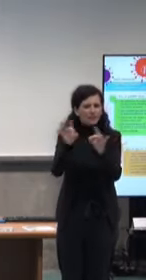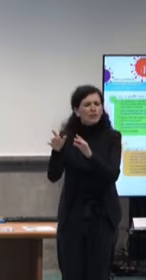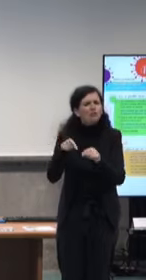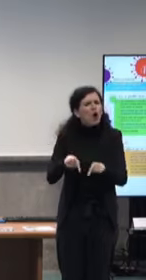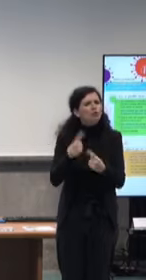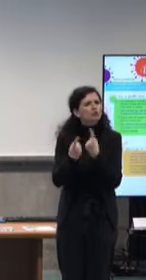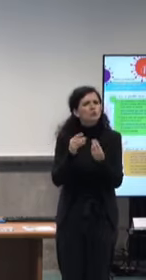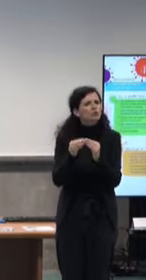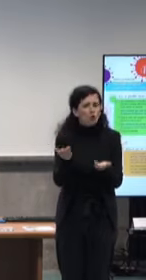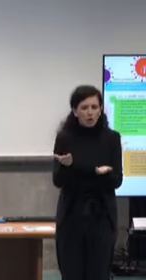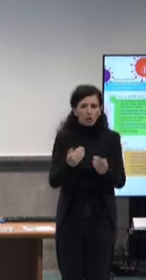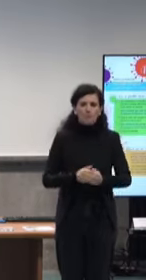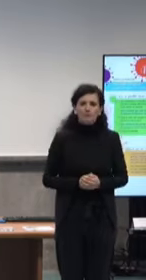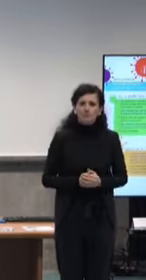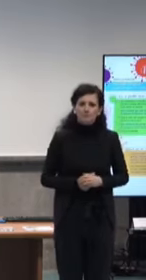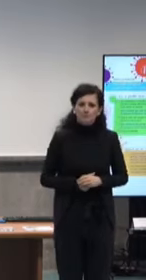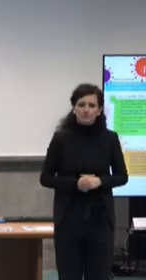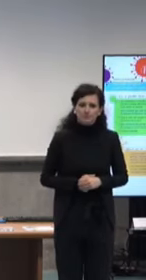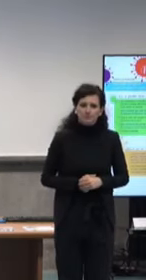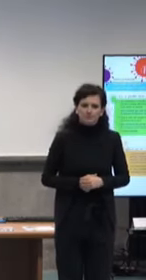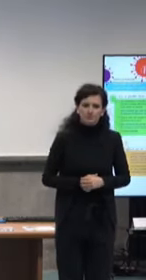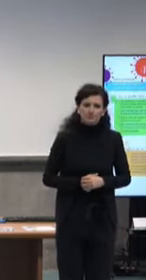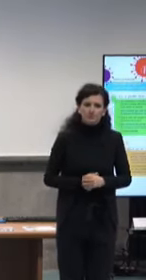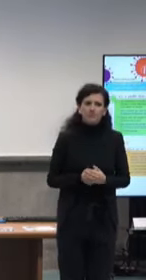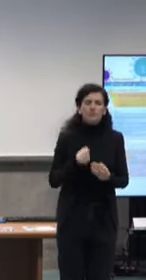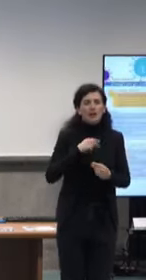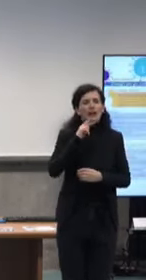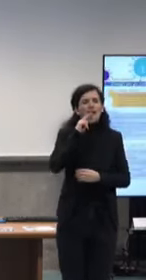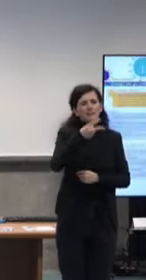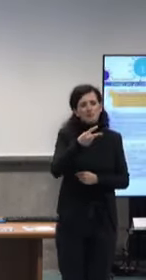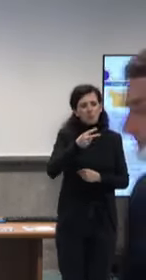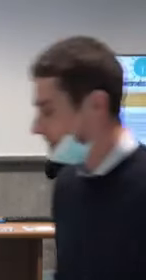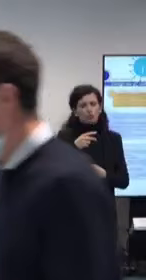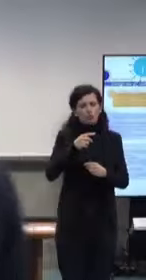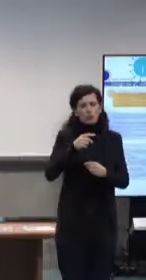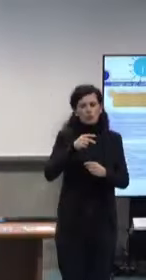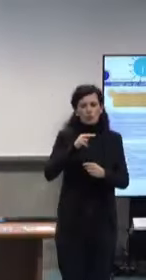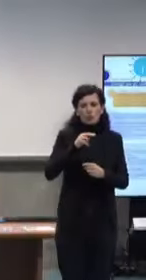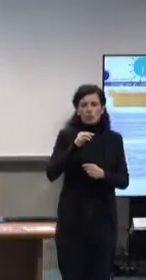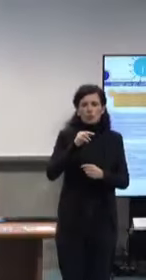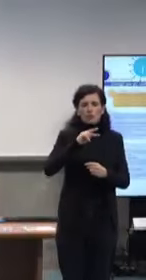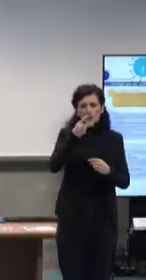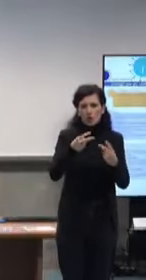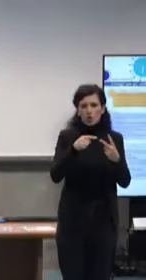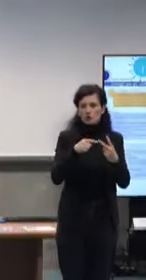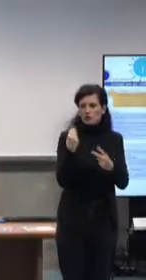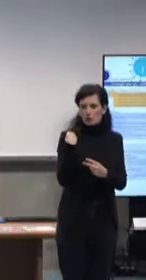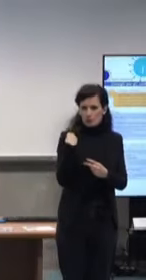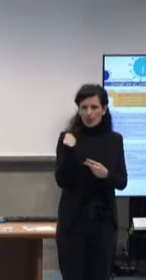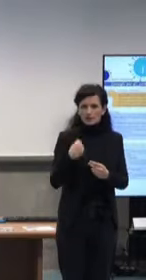allora rispondo alla prima domanda poi lascia il dottor palma che credo sia la persona ideale per dare qualche